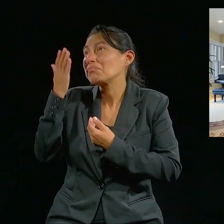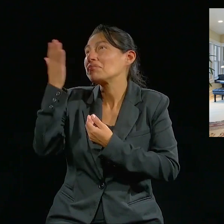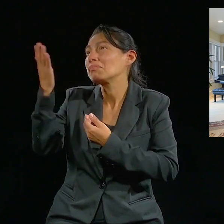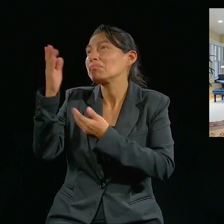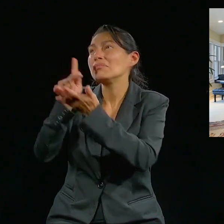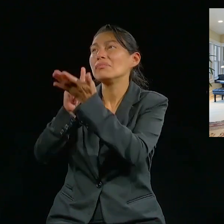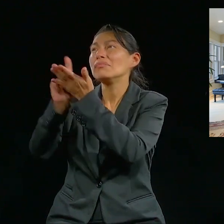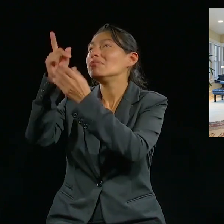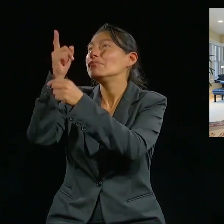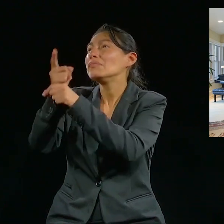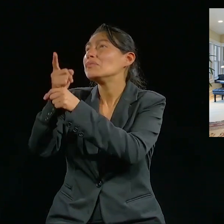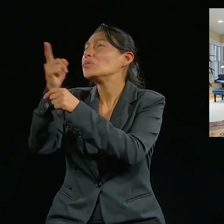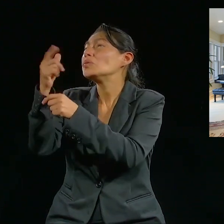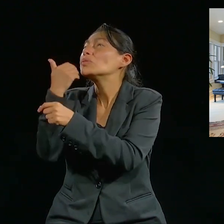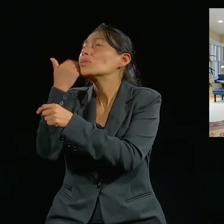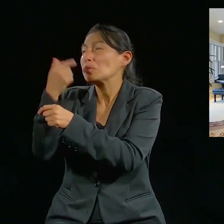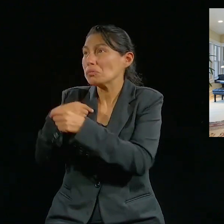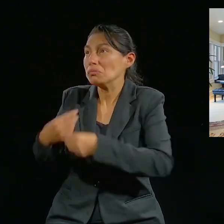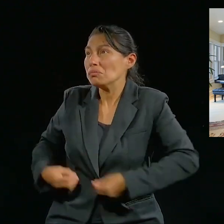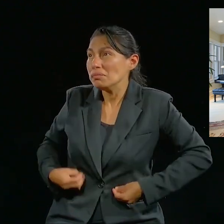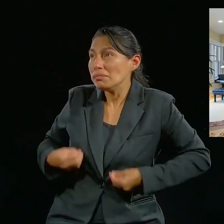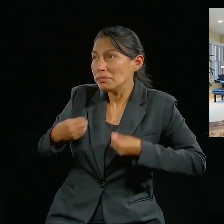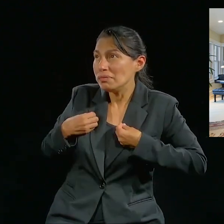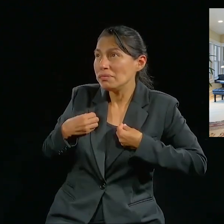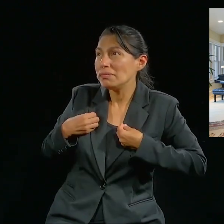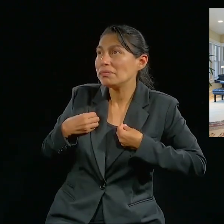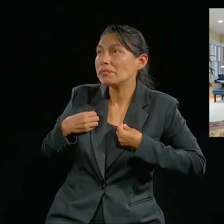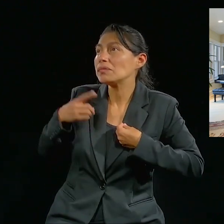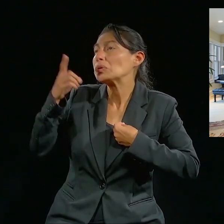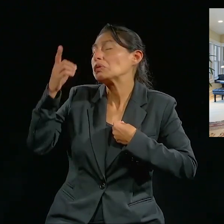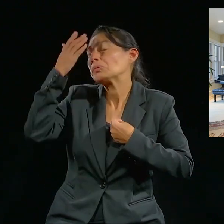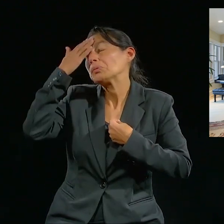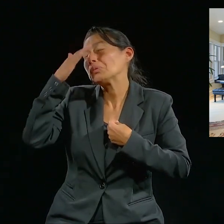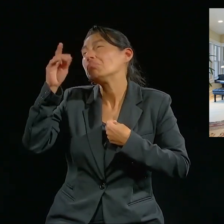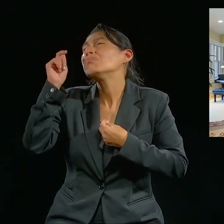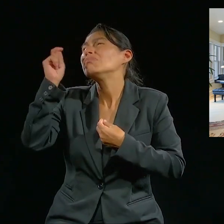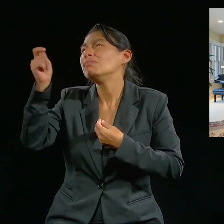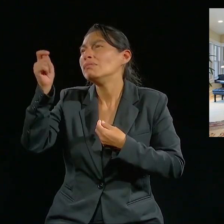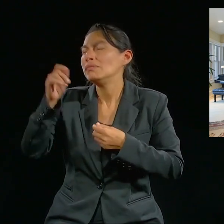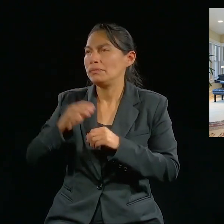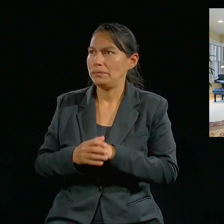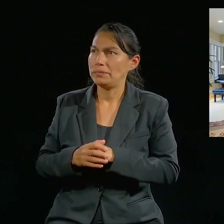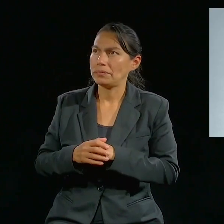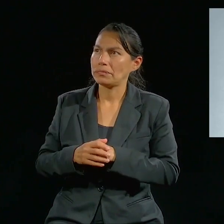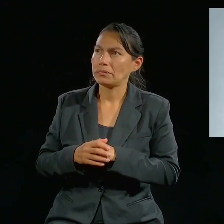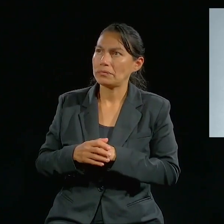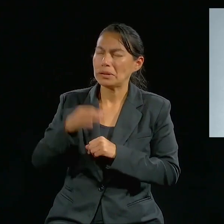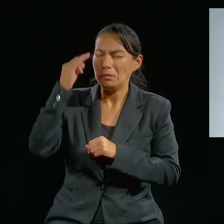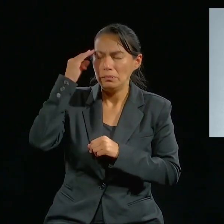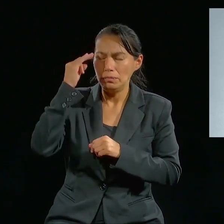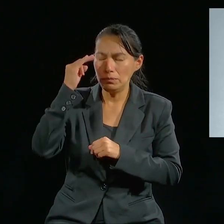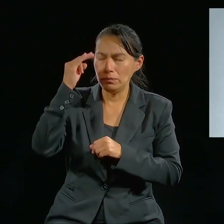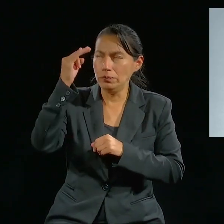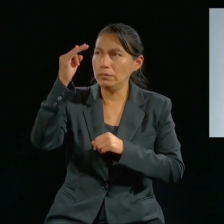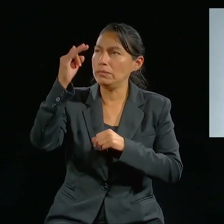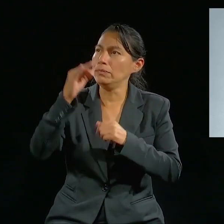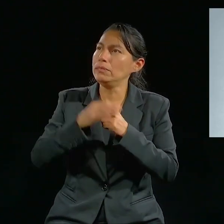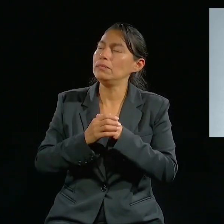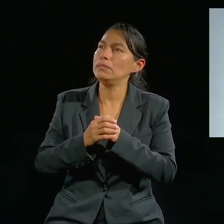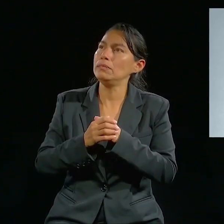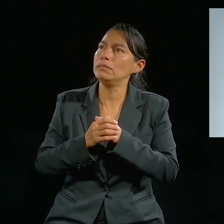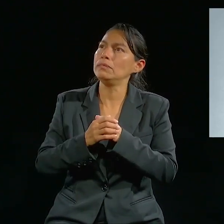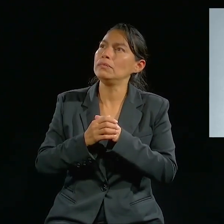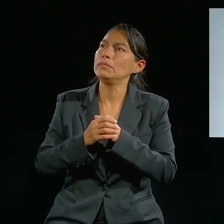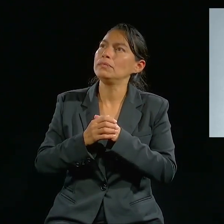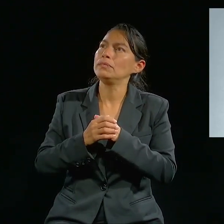tu voluntad y si tu voluntad es que aún viva más tiempo tú sabes por qué pasó el tiempo pastor